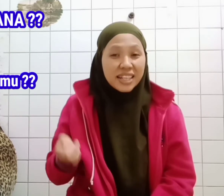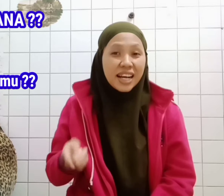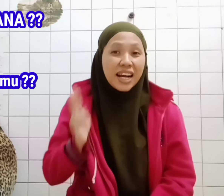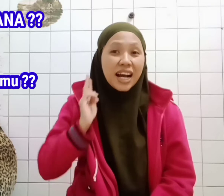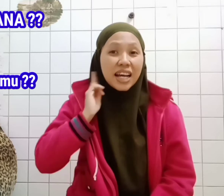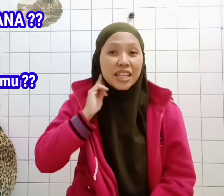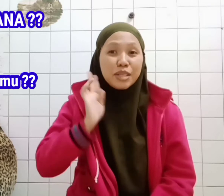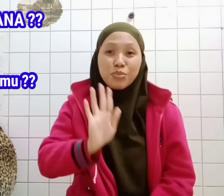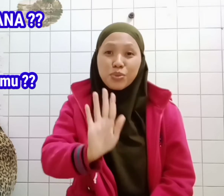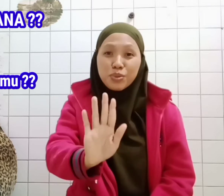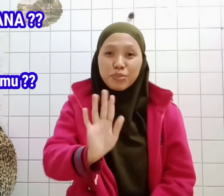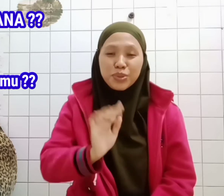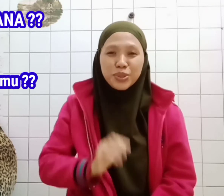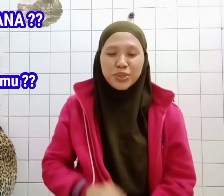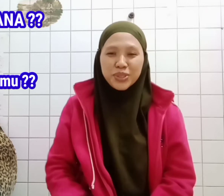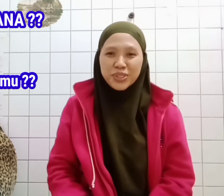Kemana ibumu?